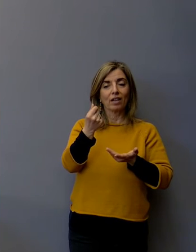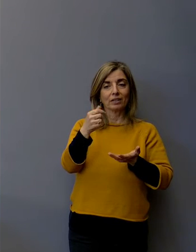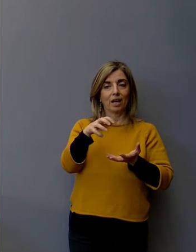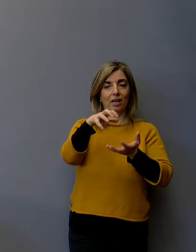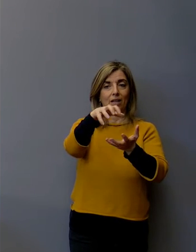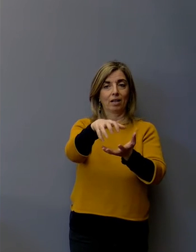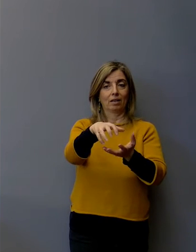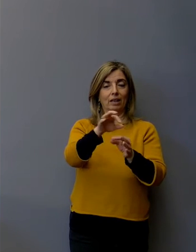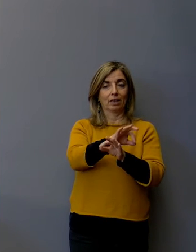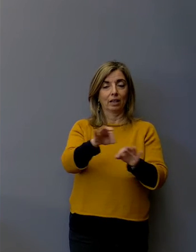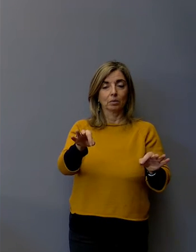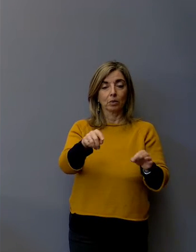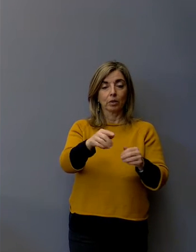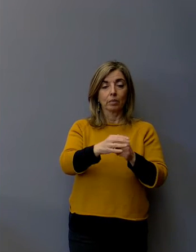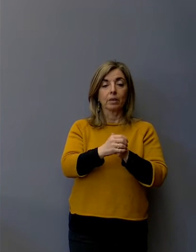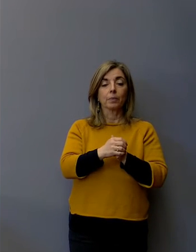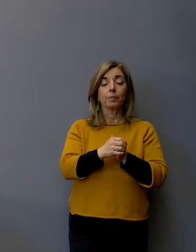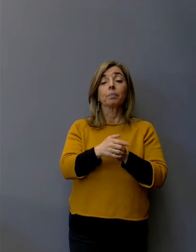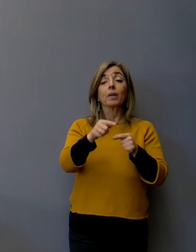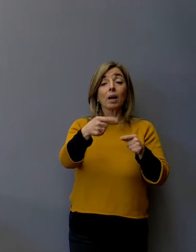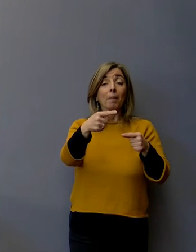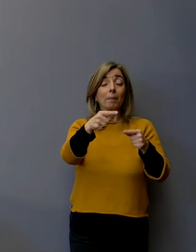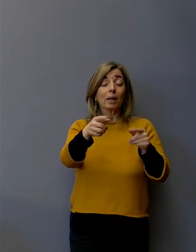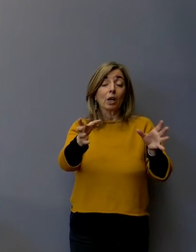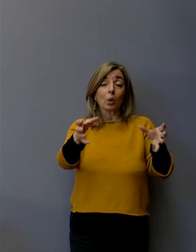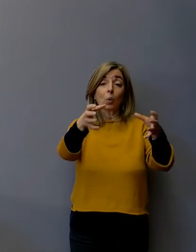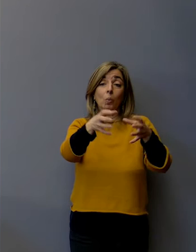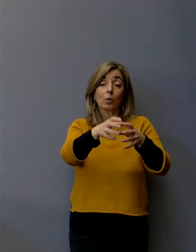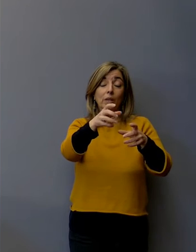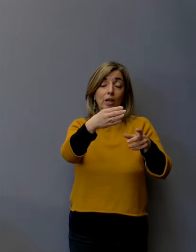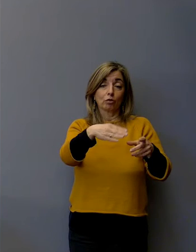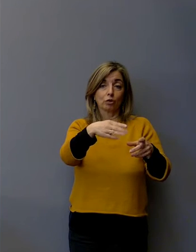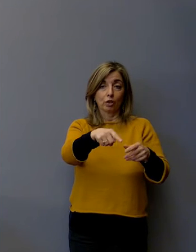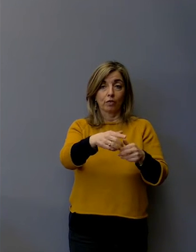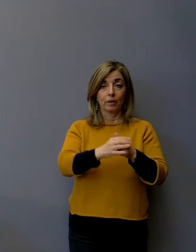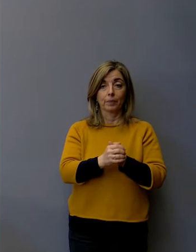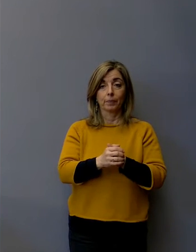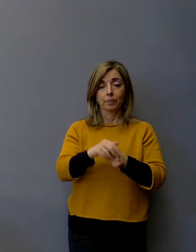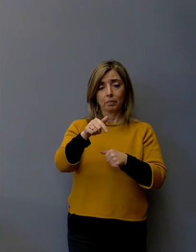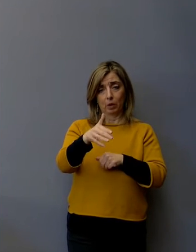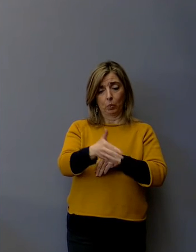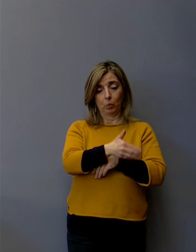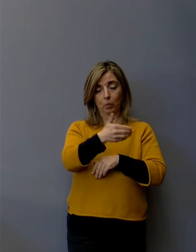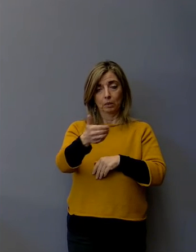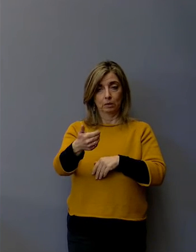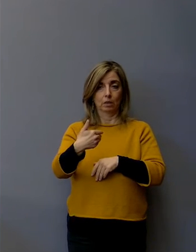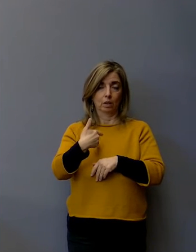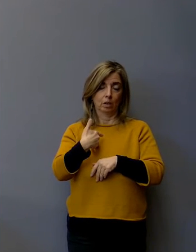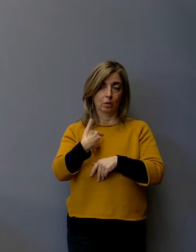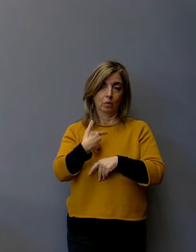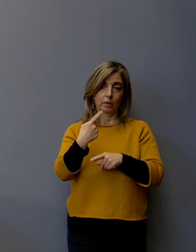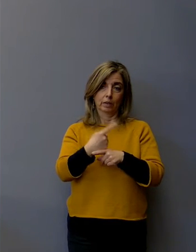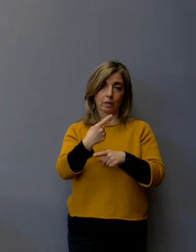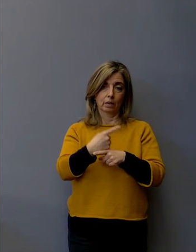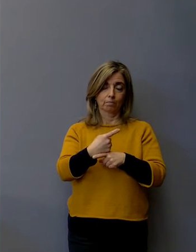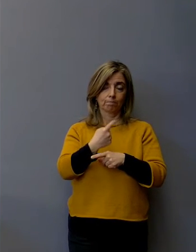destinazione a favore della comunità genovese anche quest'anno ritengo doveroso sottolineare è